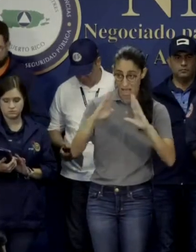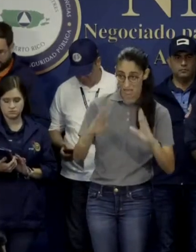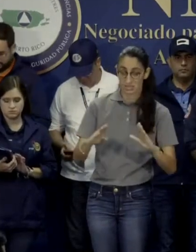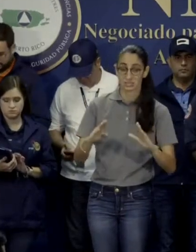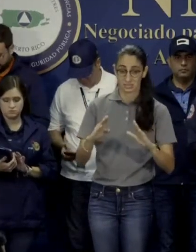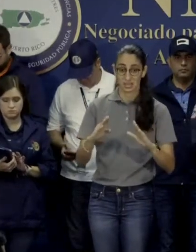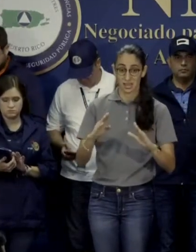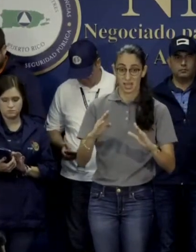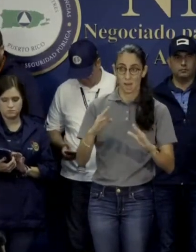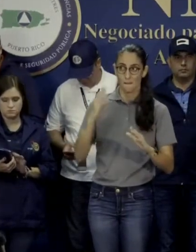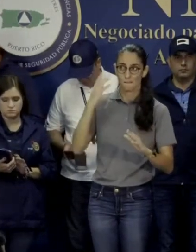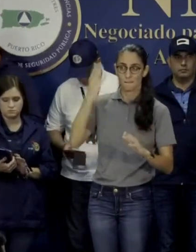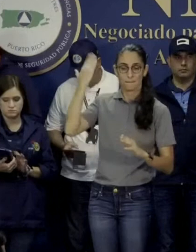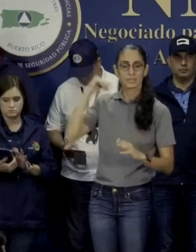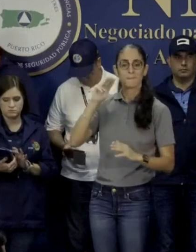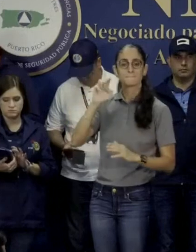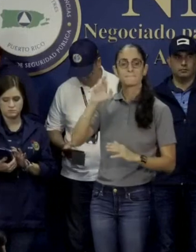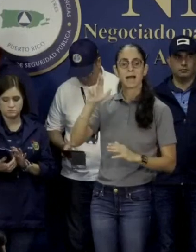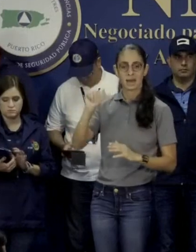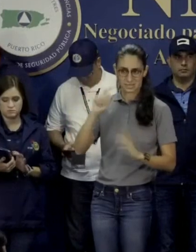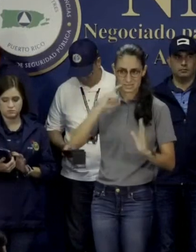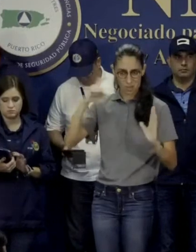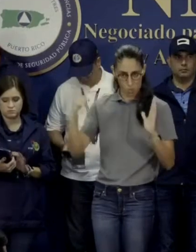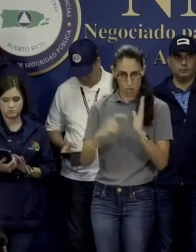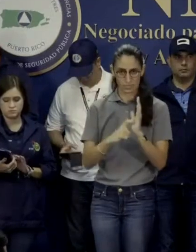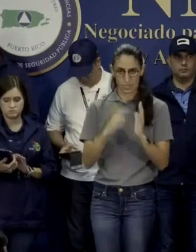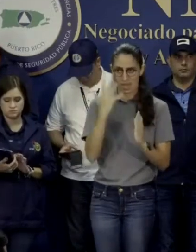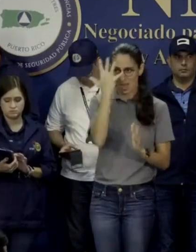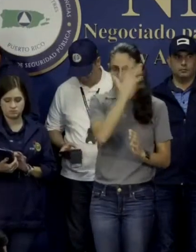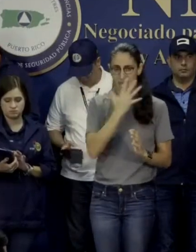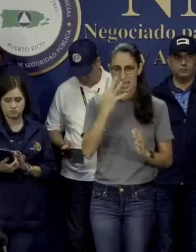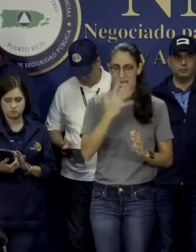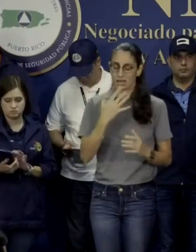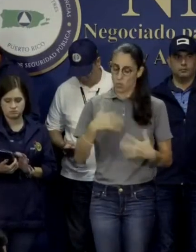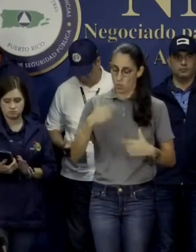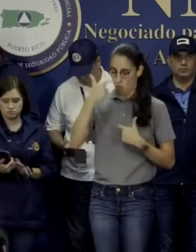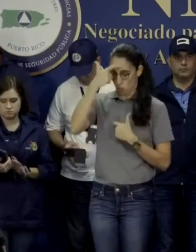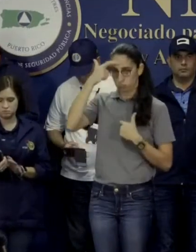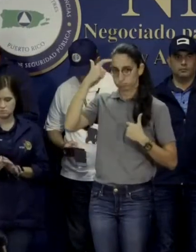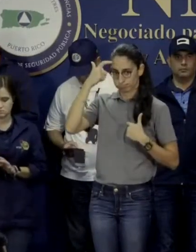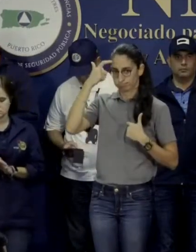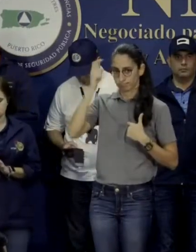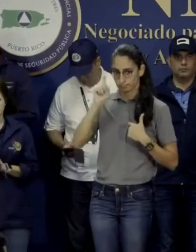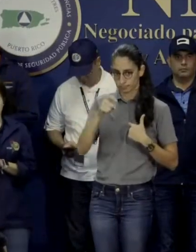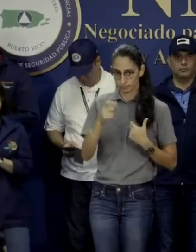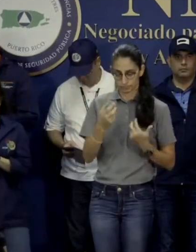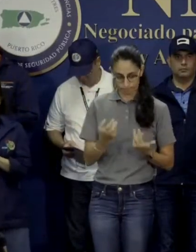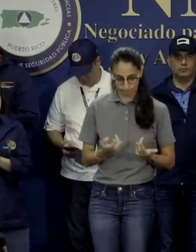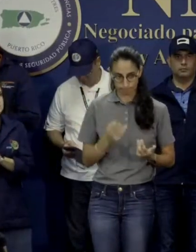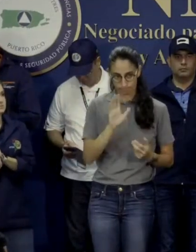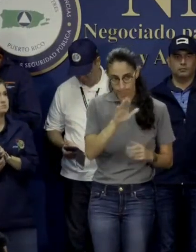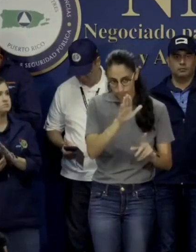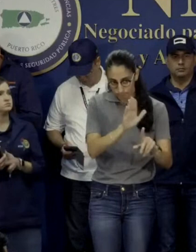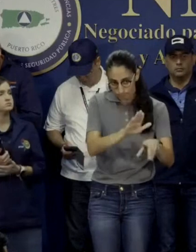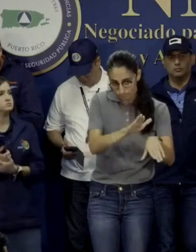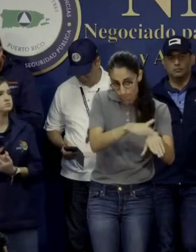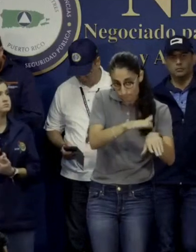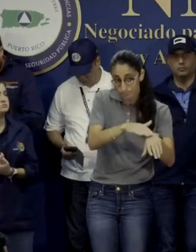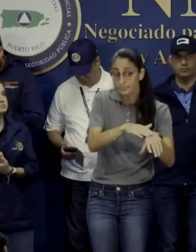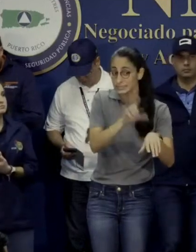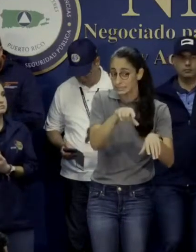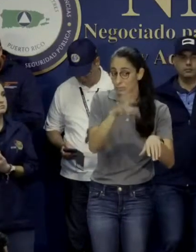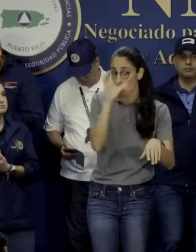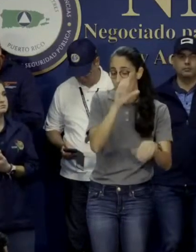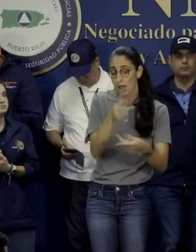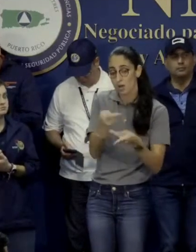del huracán María. Uno lo nota en las caras de las personas cuando se les recomienda que hay que desalojar esas comunidades,